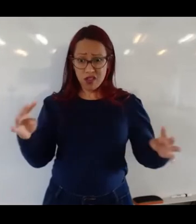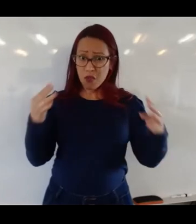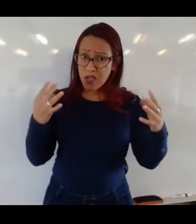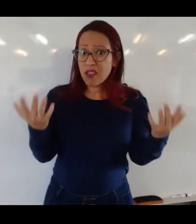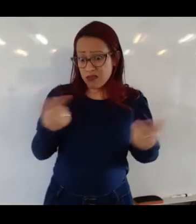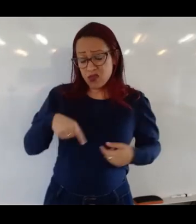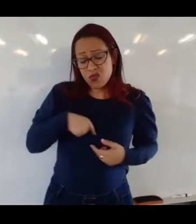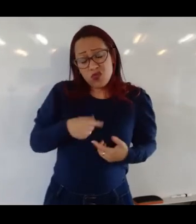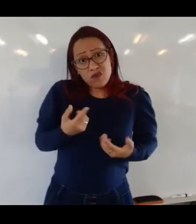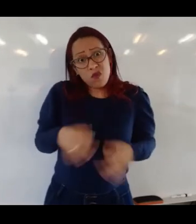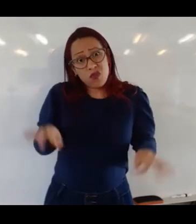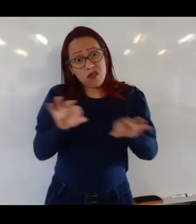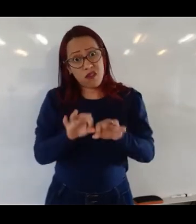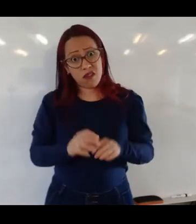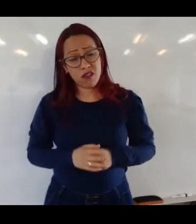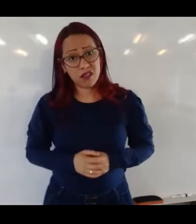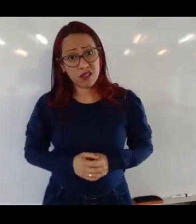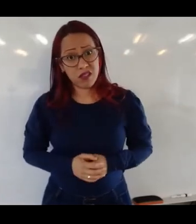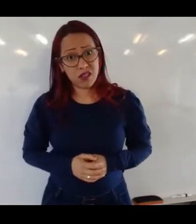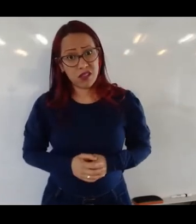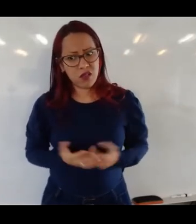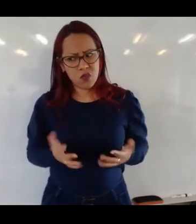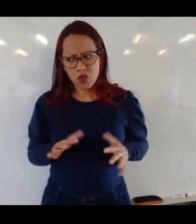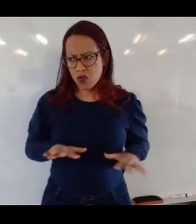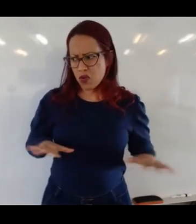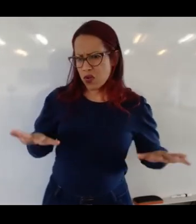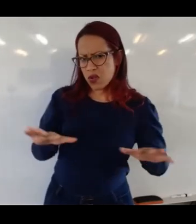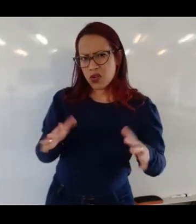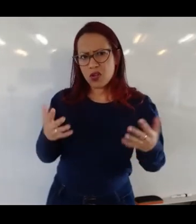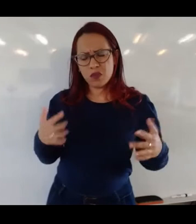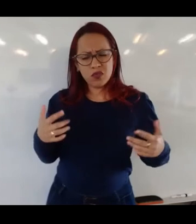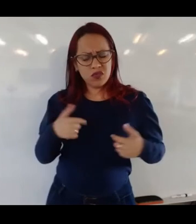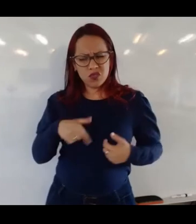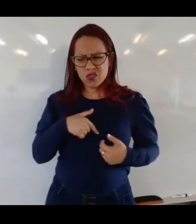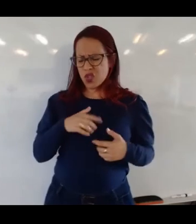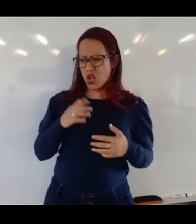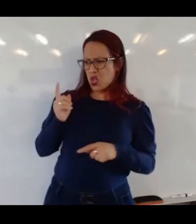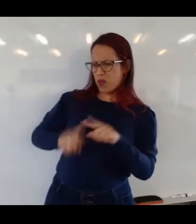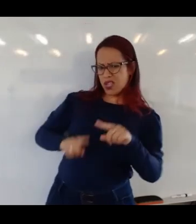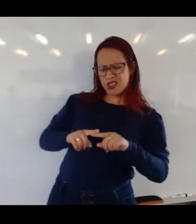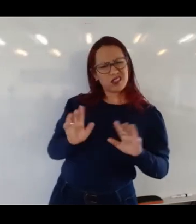nos pertenece y que desde unos espacios que han sido privados también